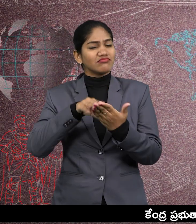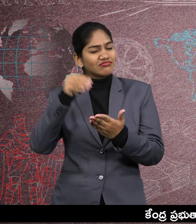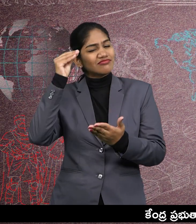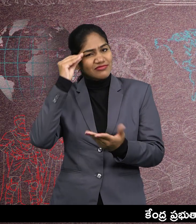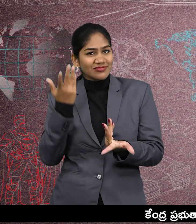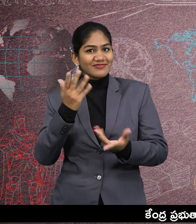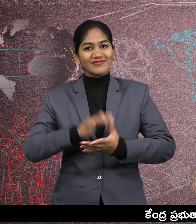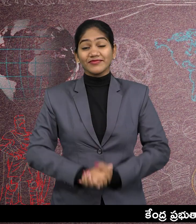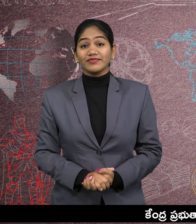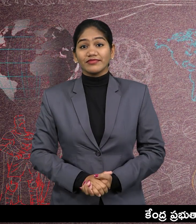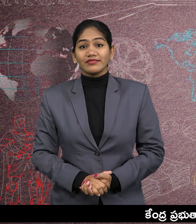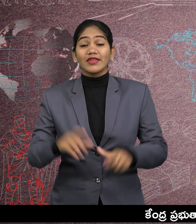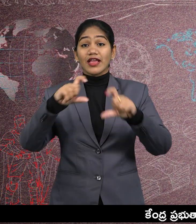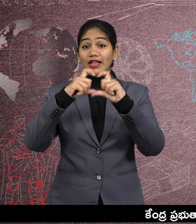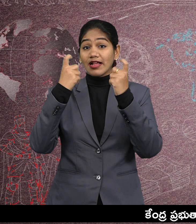చేస్తాం.